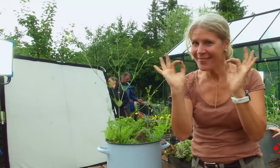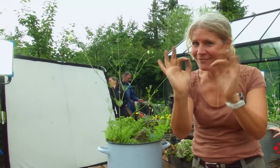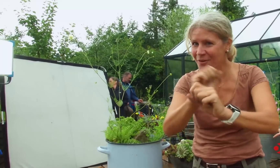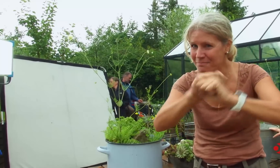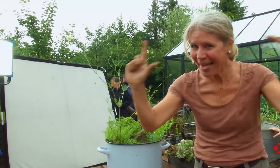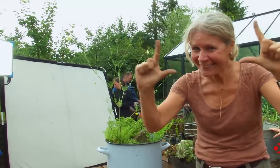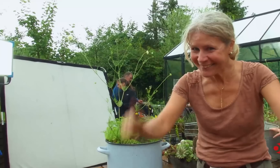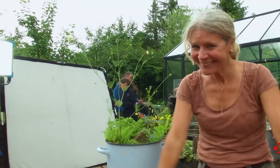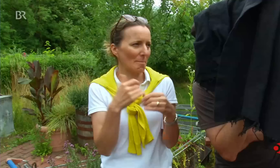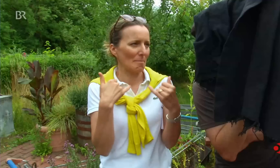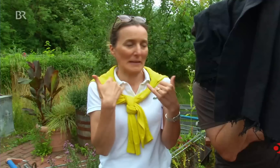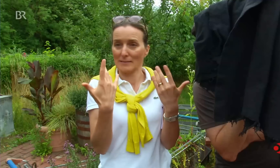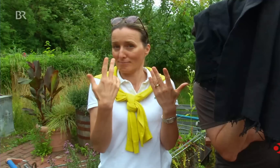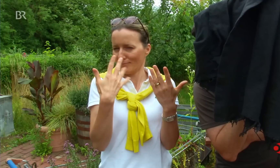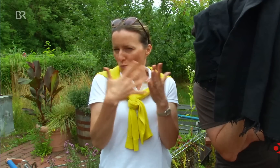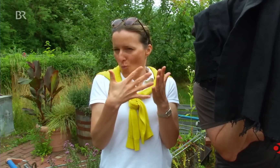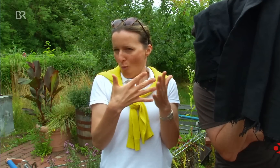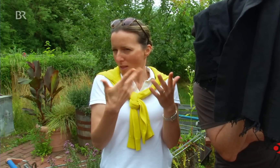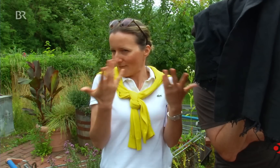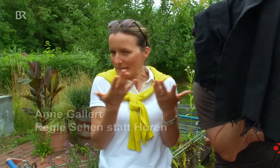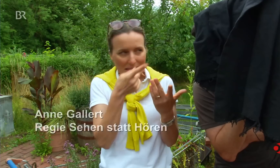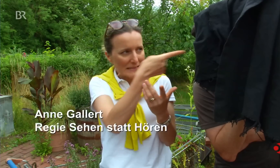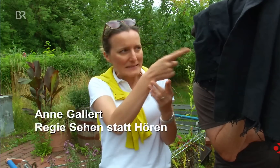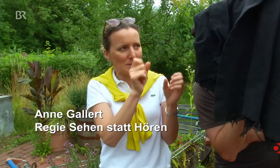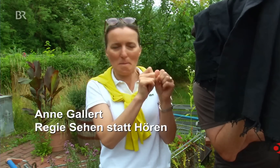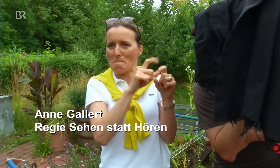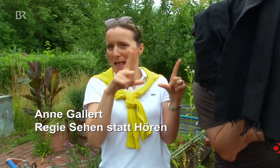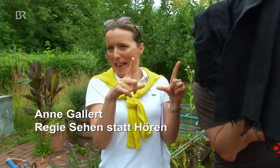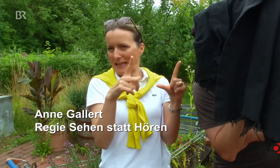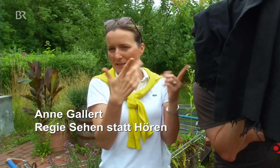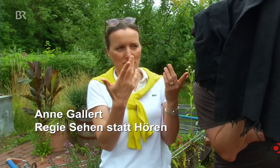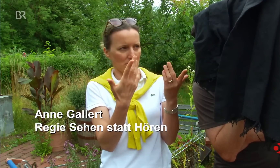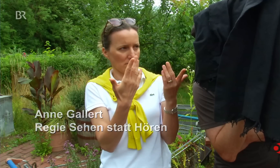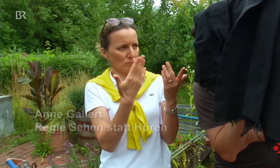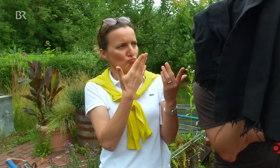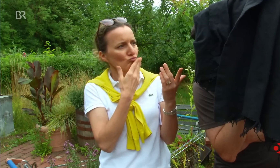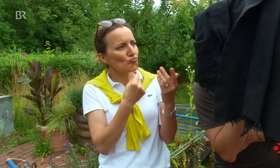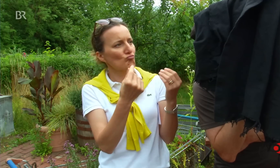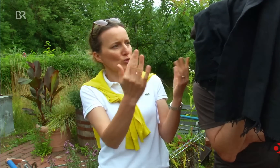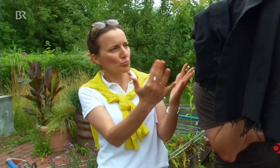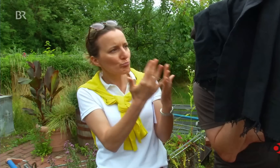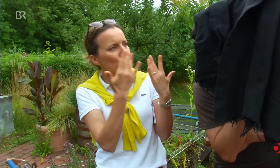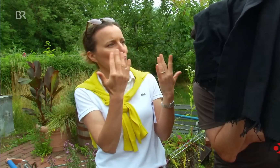perfekt verstehen könnt. Ich kontrolliere das Bild und dass wir eine schöne Wirkung haben.